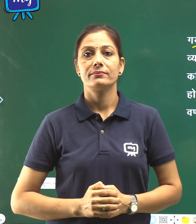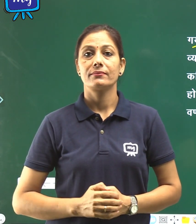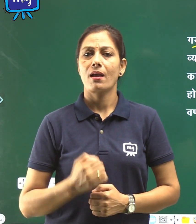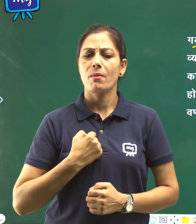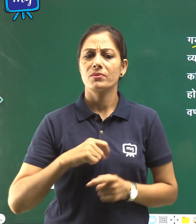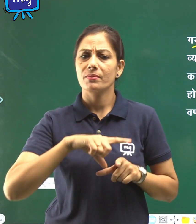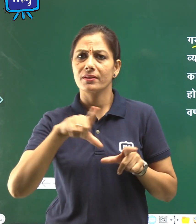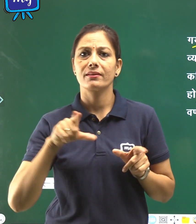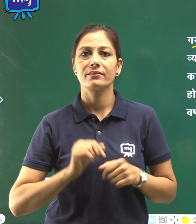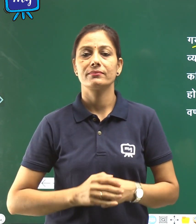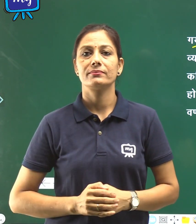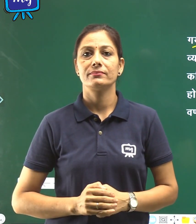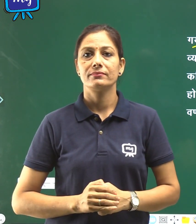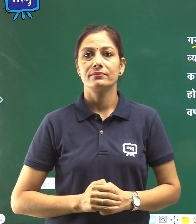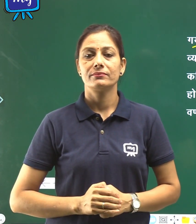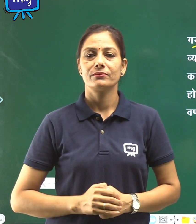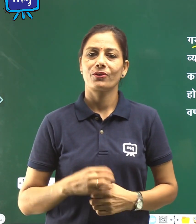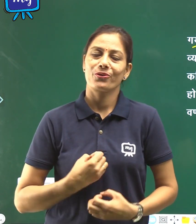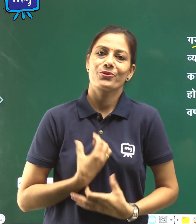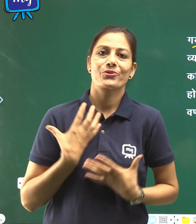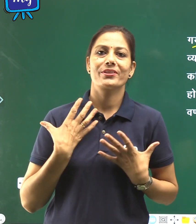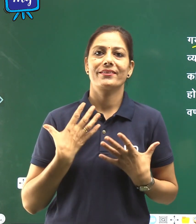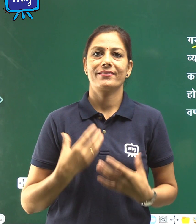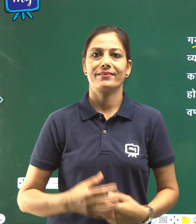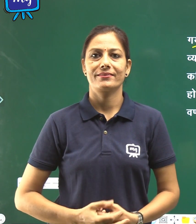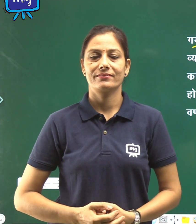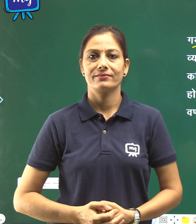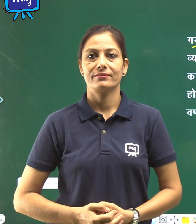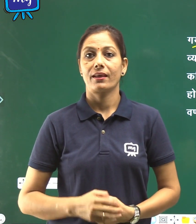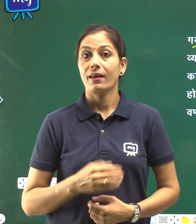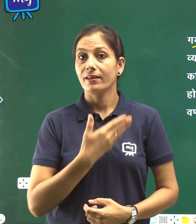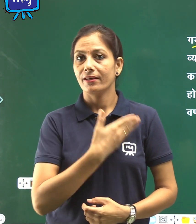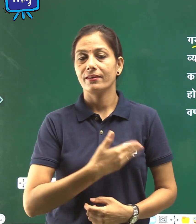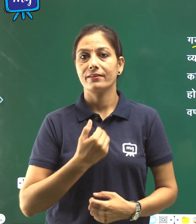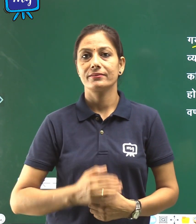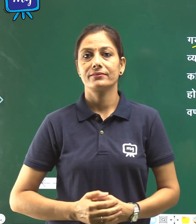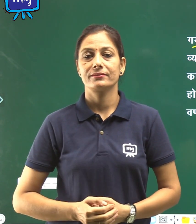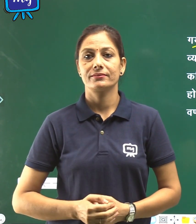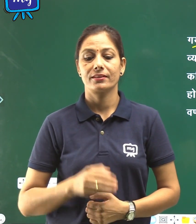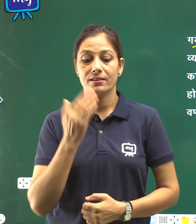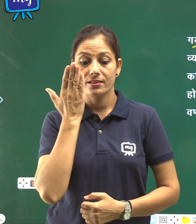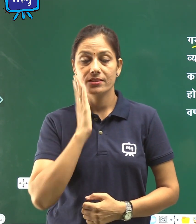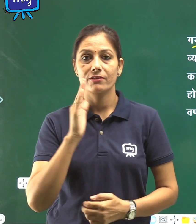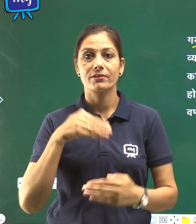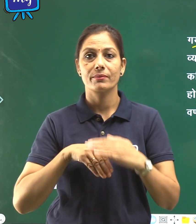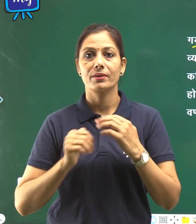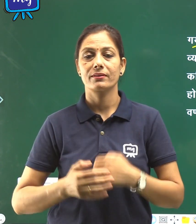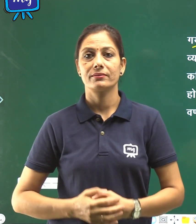हम सभी खुश हो जाते हैं। यही इस कविता